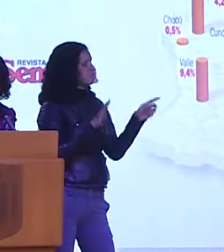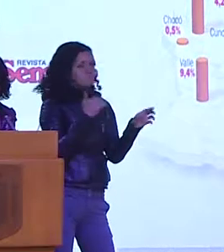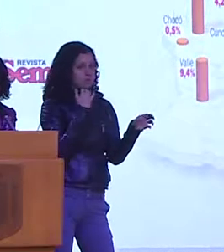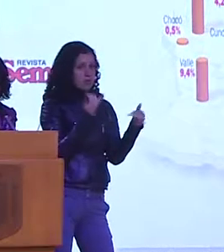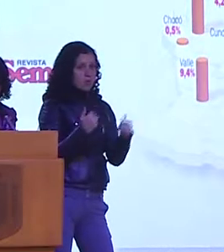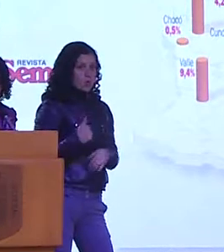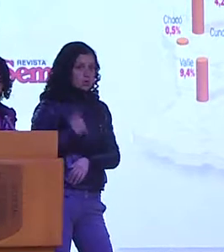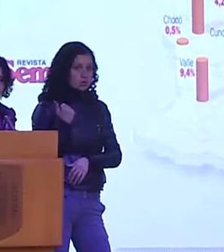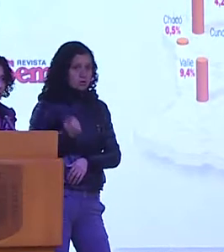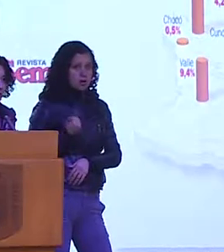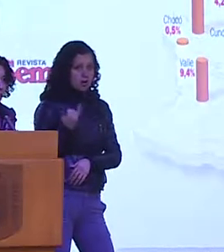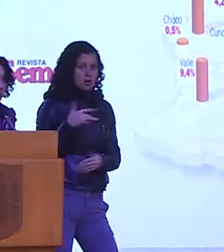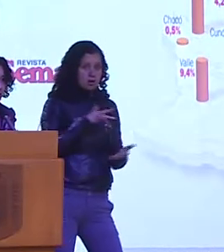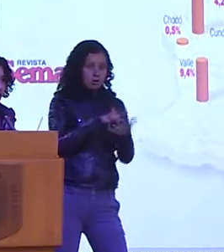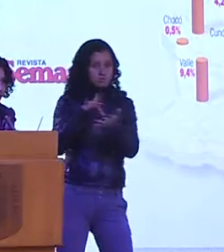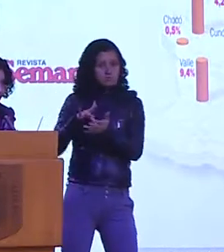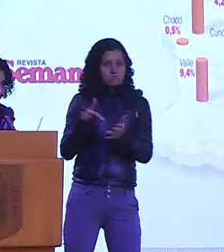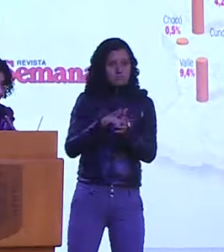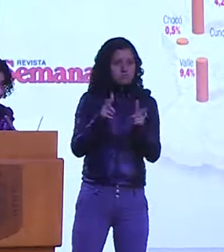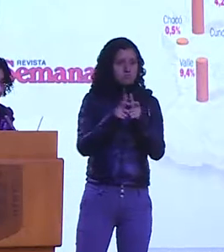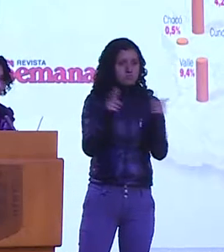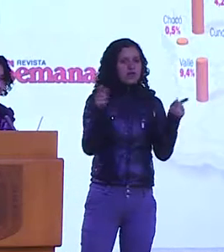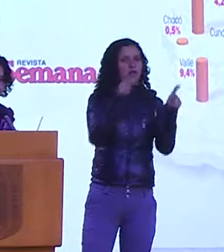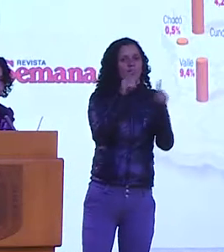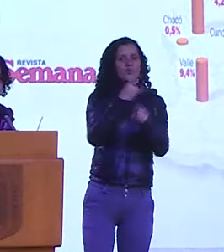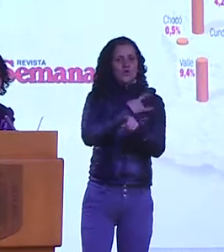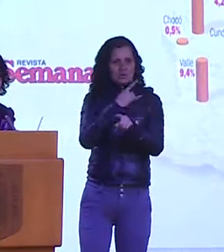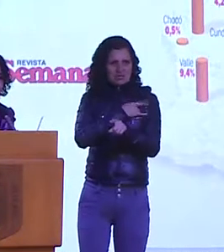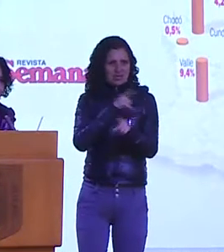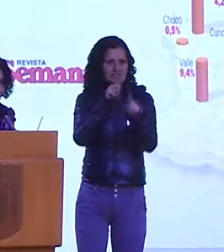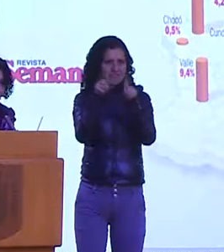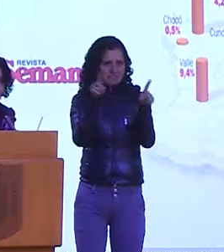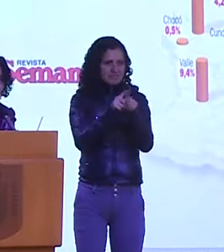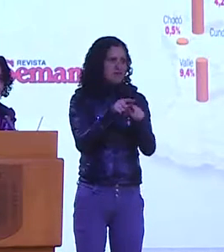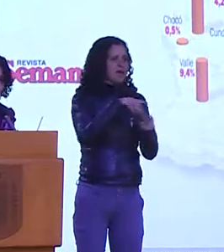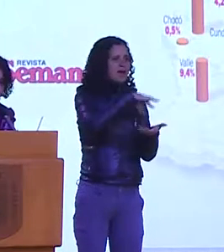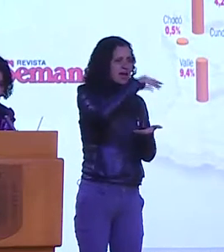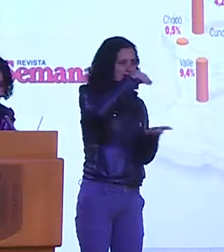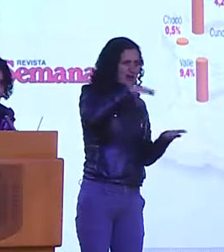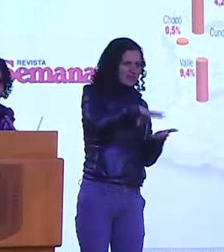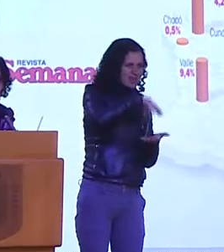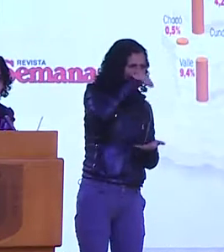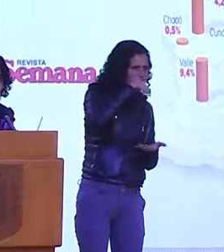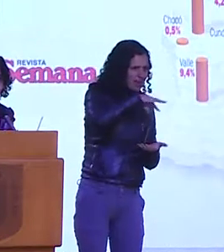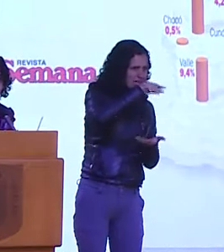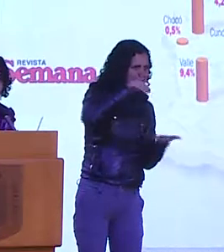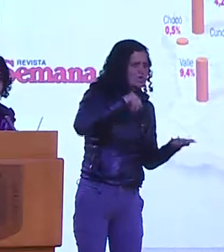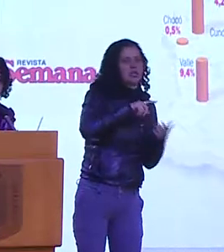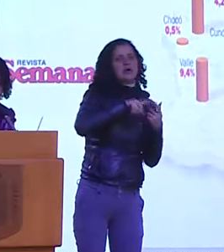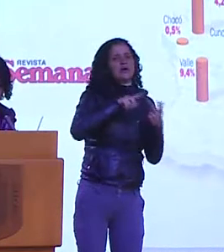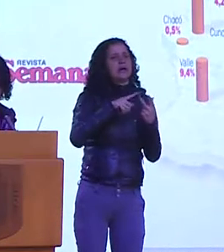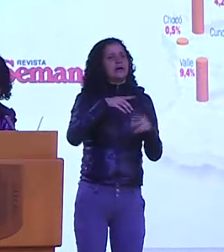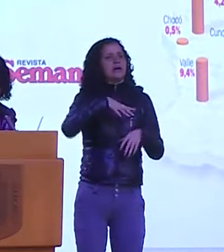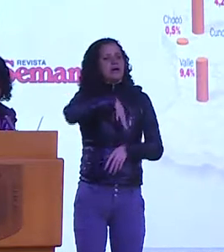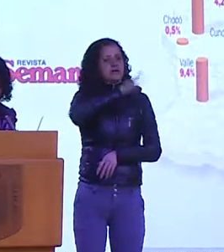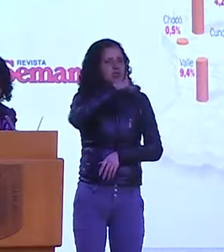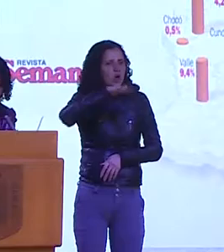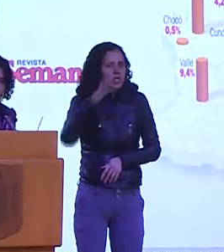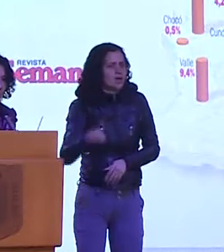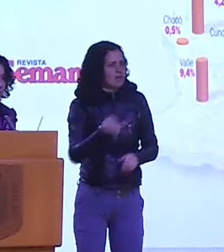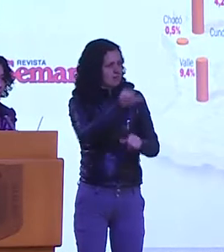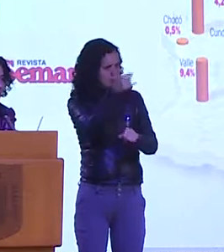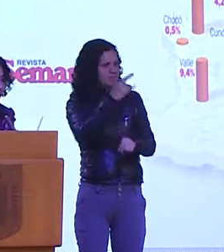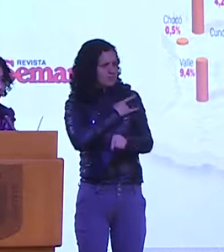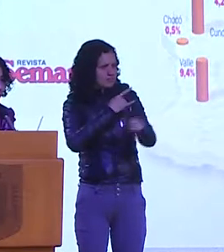tenemos la participación maravillosa de distintas universidades como la del Atlántico, la Universidad de Antioquia y otras más,